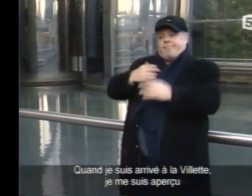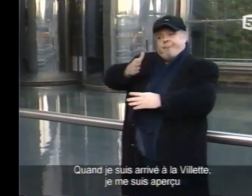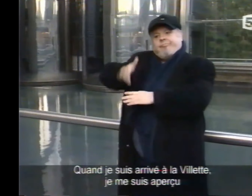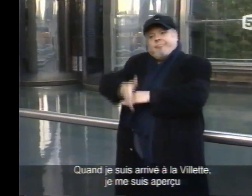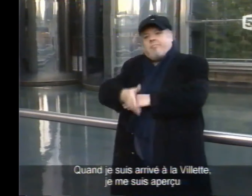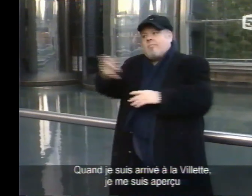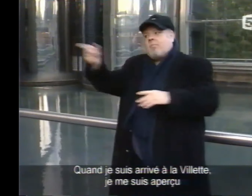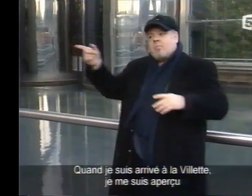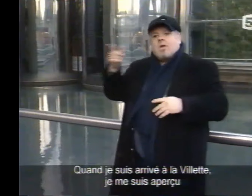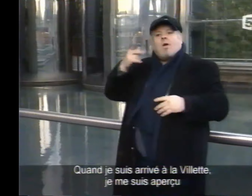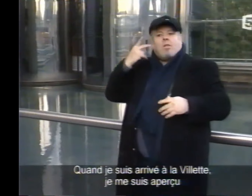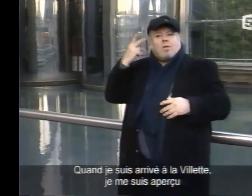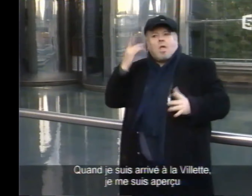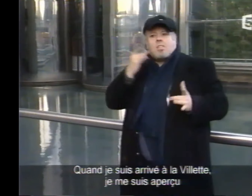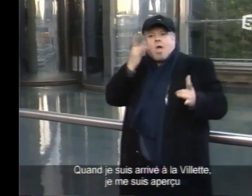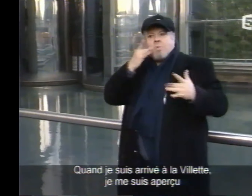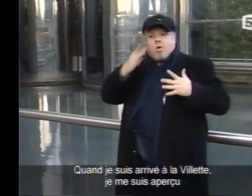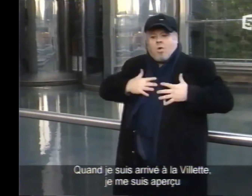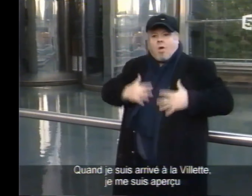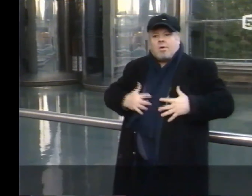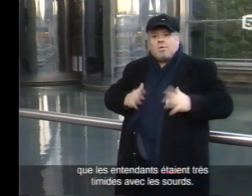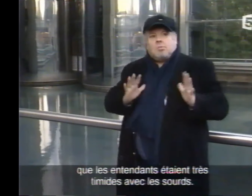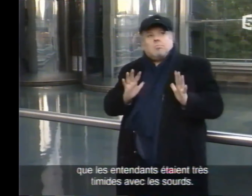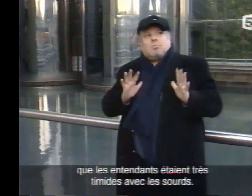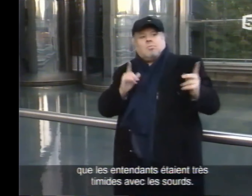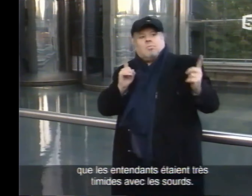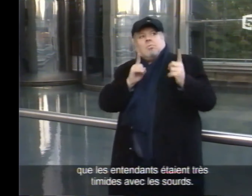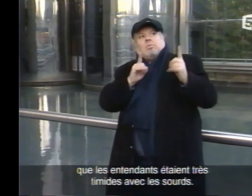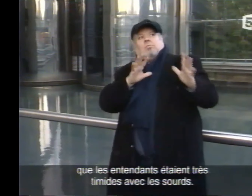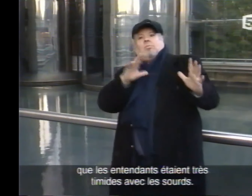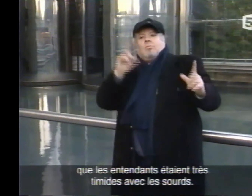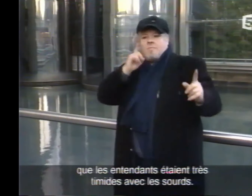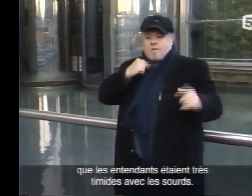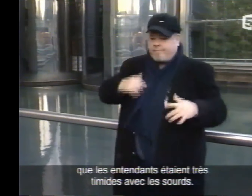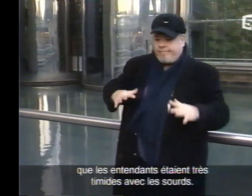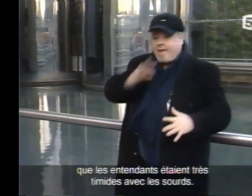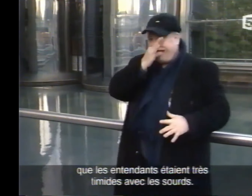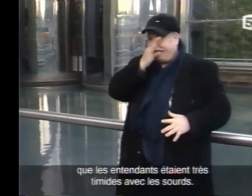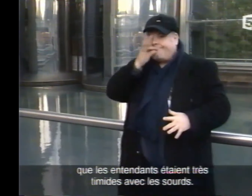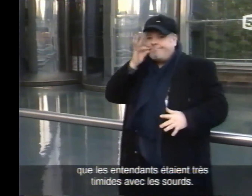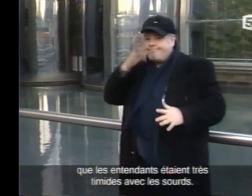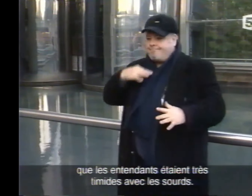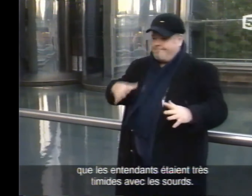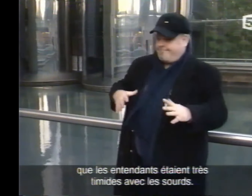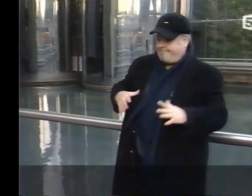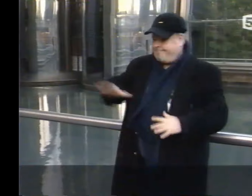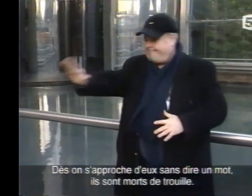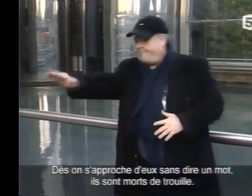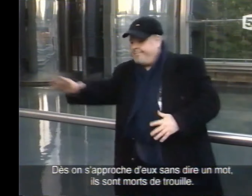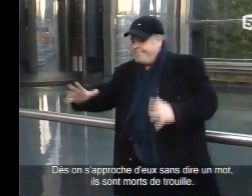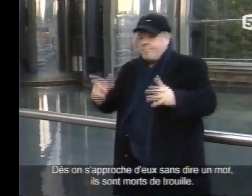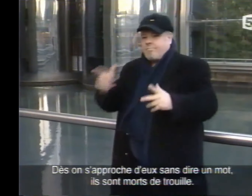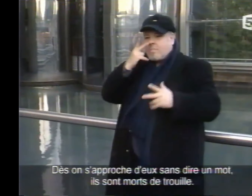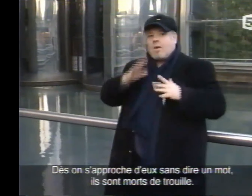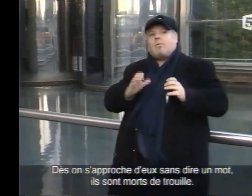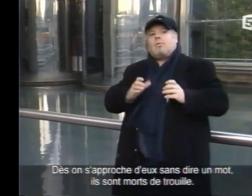arrivé à la Villette, je me suis aperçu que les entendants étaient très timides avec les sourds. Dès qu'on s'approche d'eux, sans dire